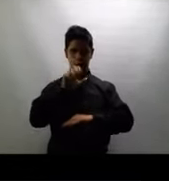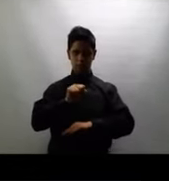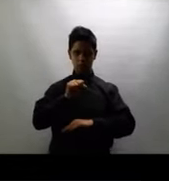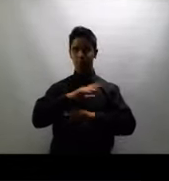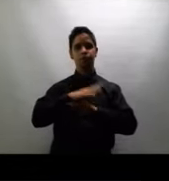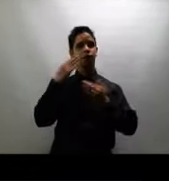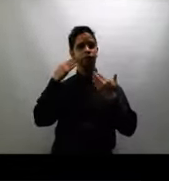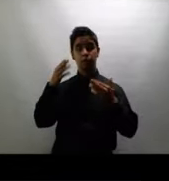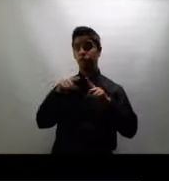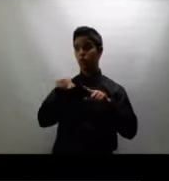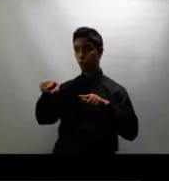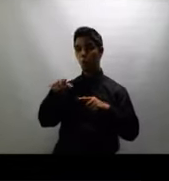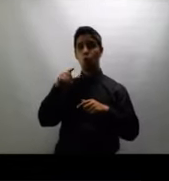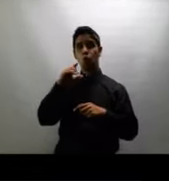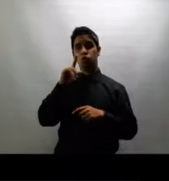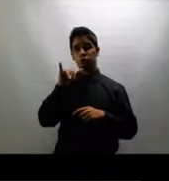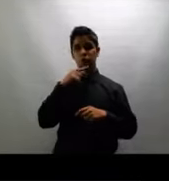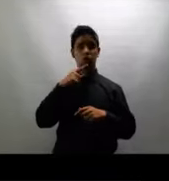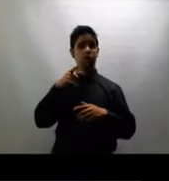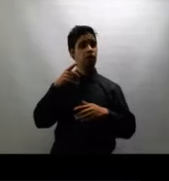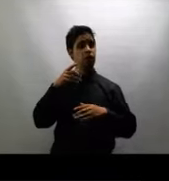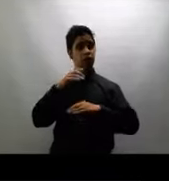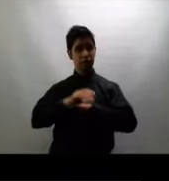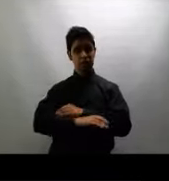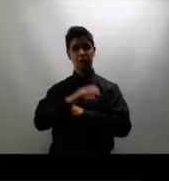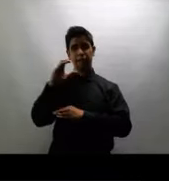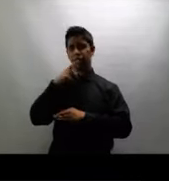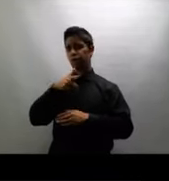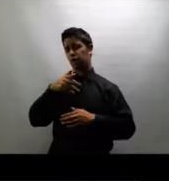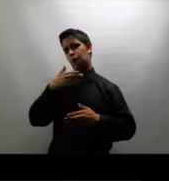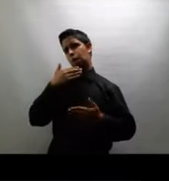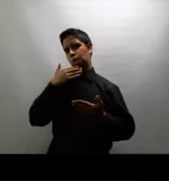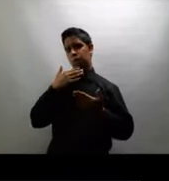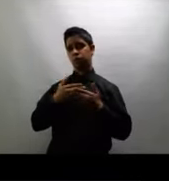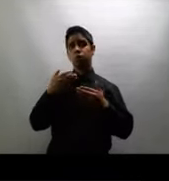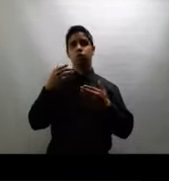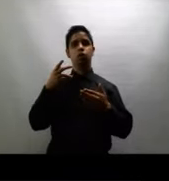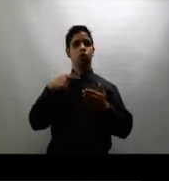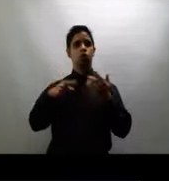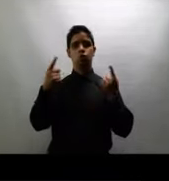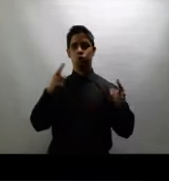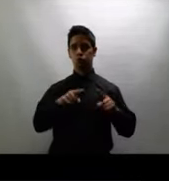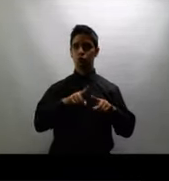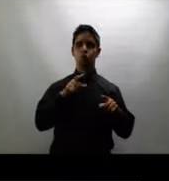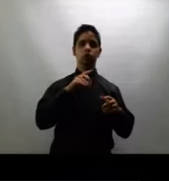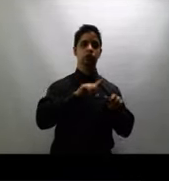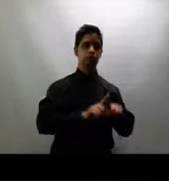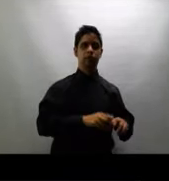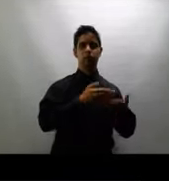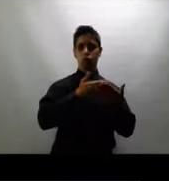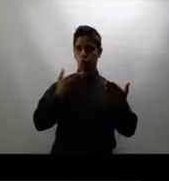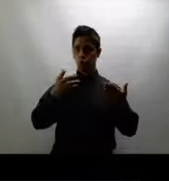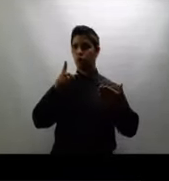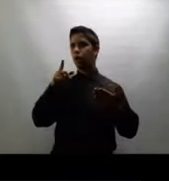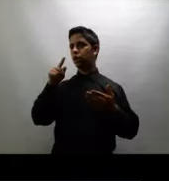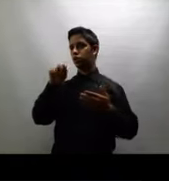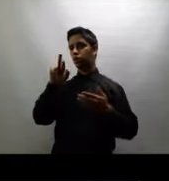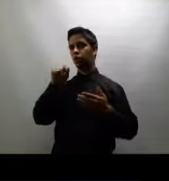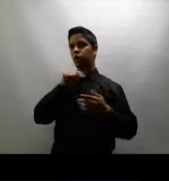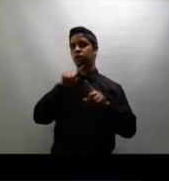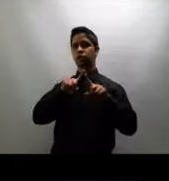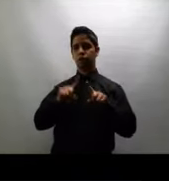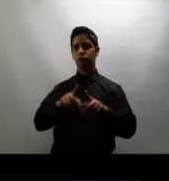un disco de Navidad que hicieron que fue genial, donde unieron los repentistas, los trovadores de distintas partes,